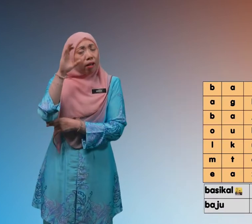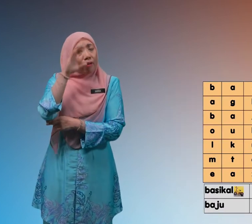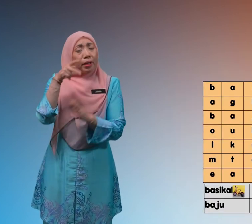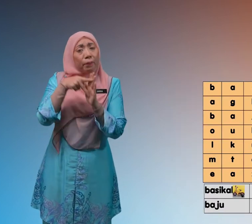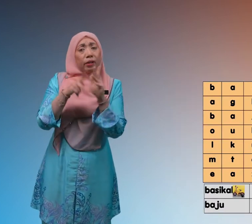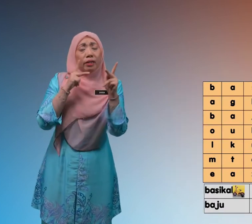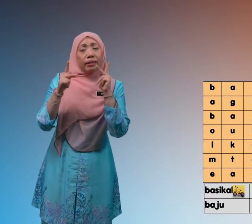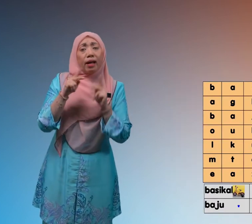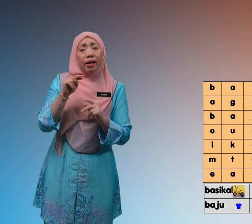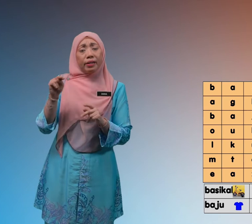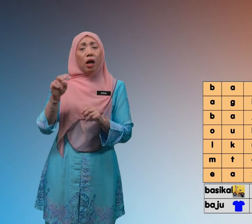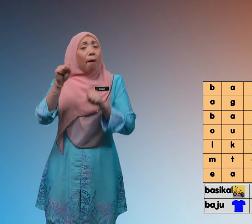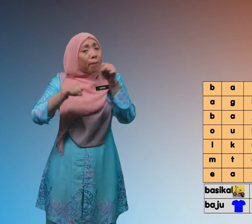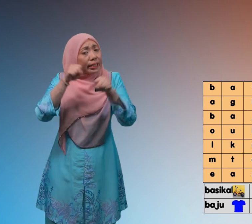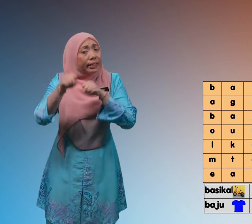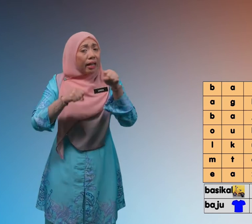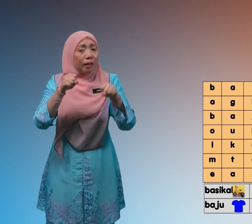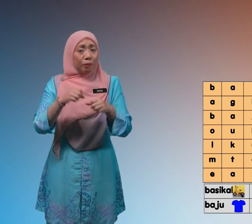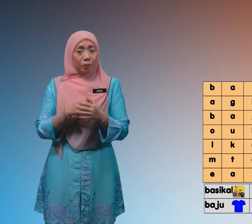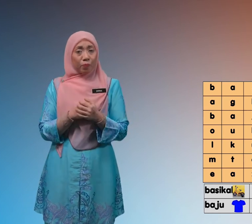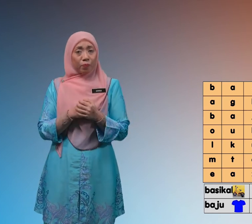Cari perkataan basikal.